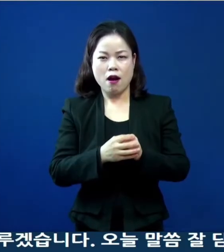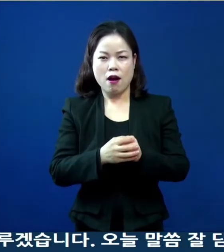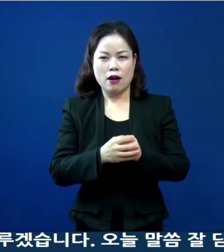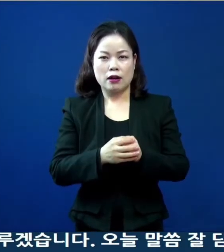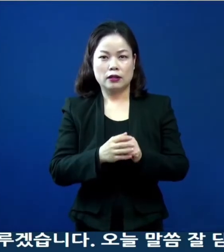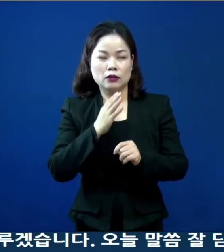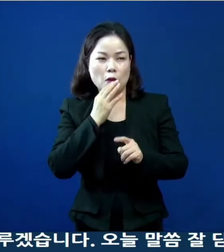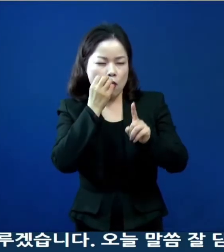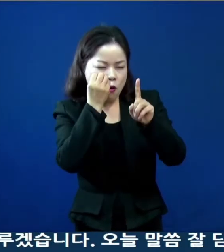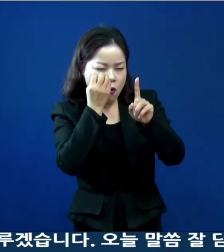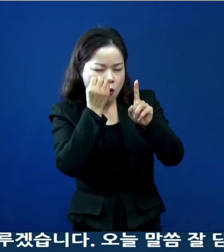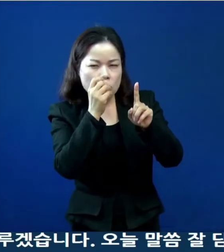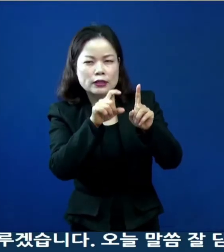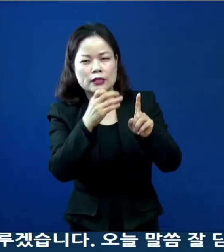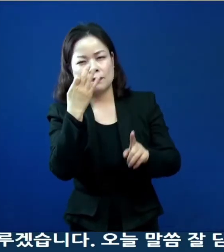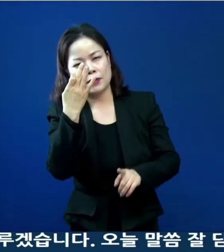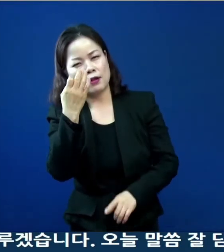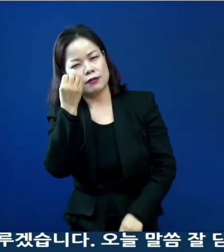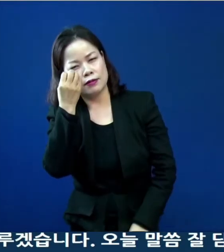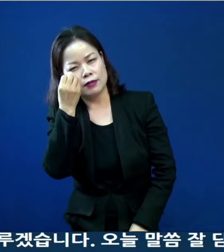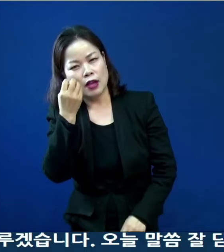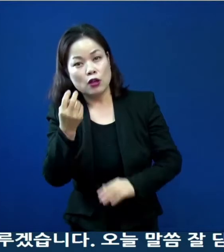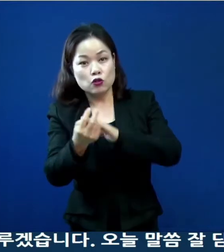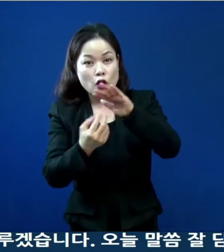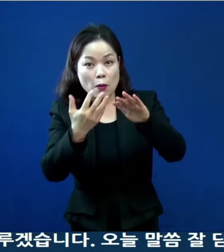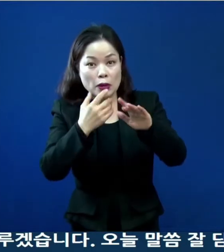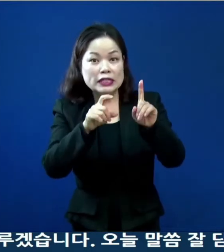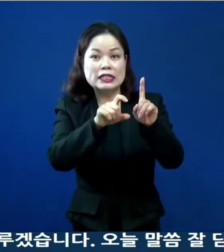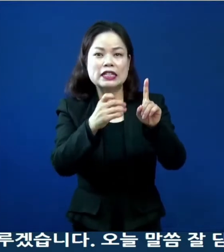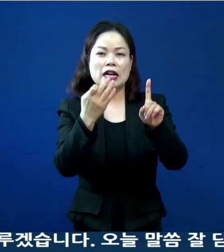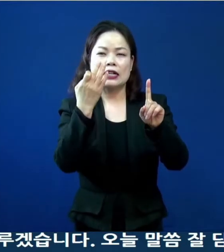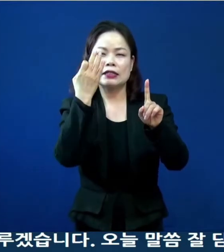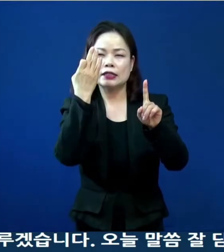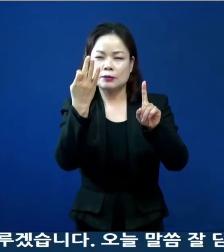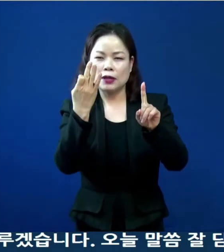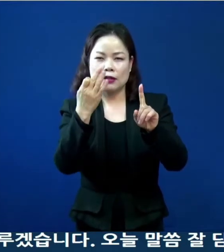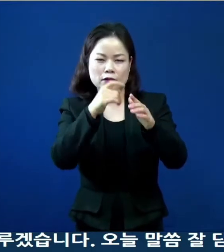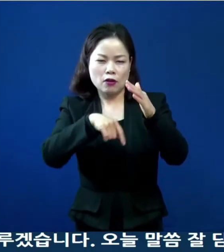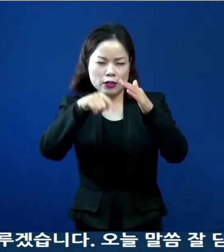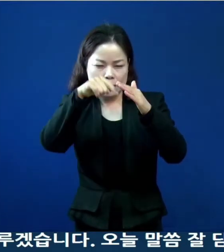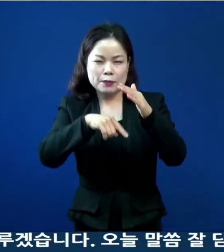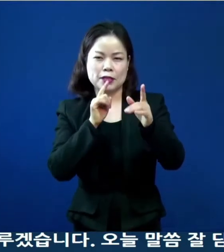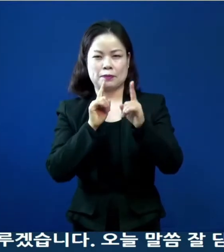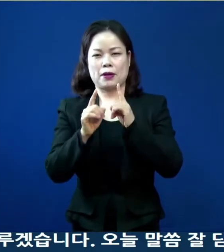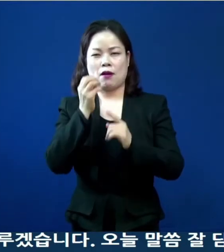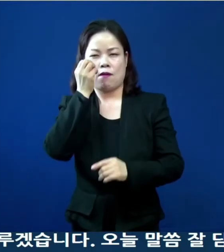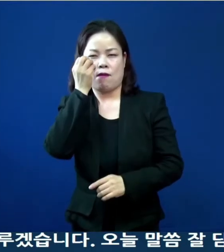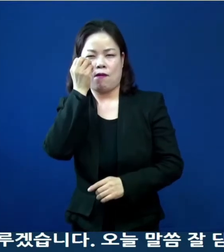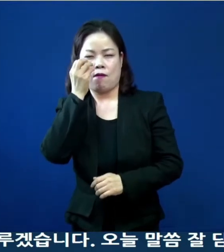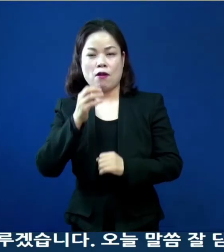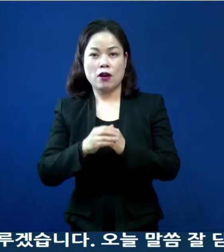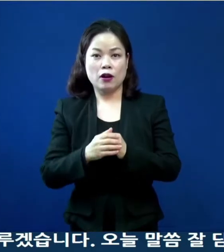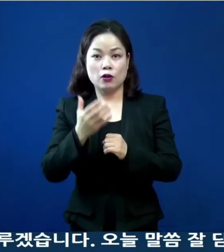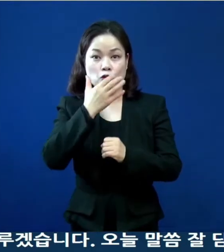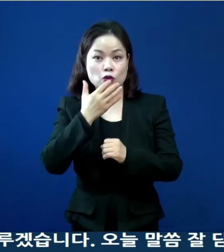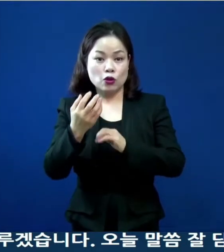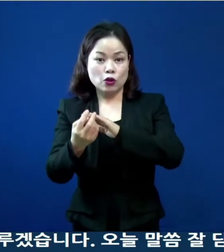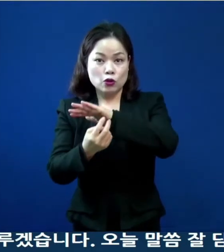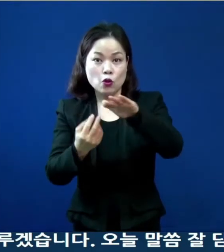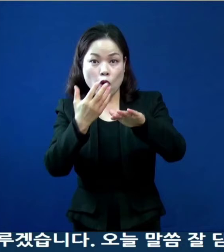요한복음 자체가 신비롭습니다. 근데 그 중에서도 1장 14절은 더 깊이 있는 말씀이죠. 요한복음에